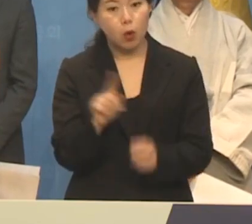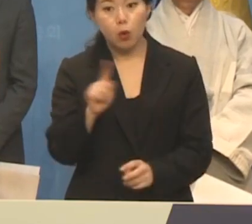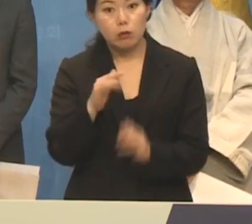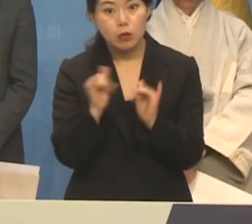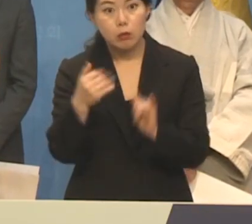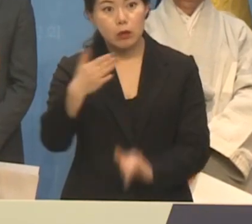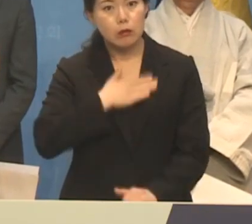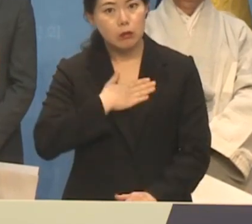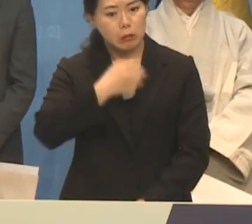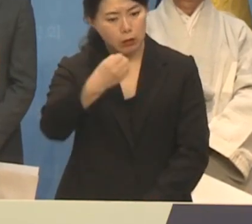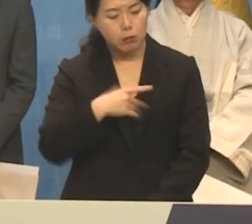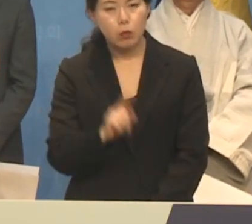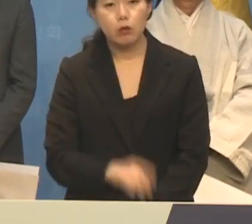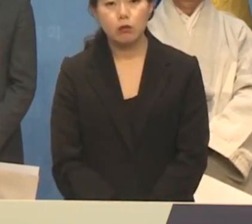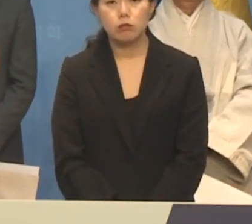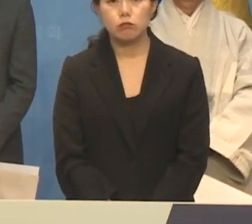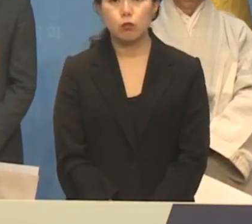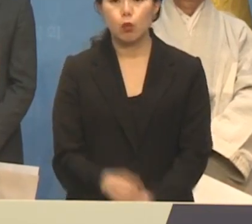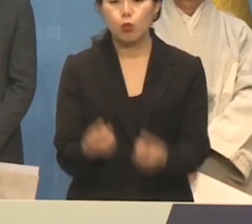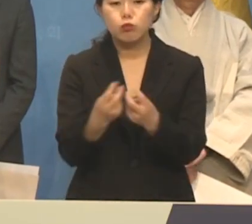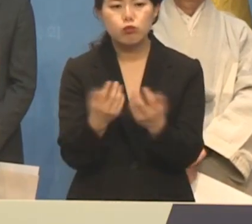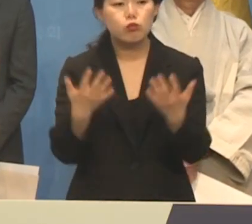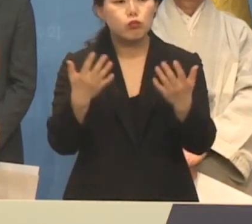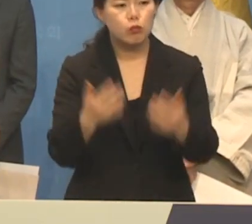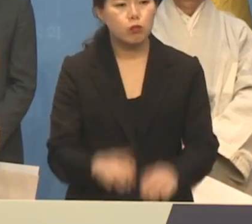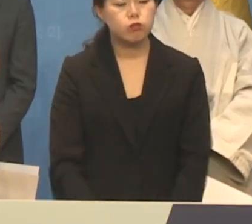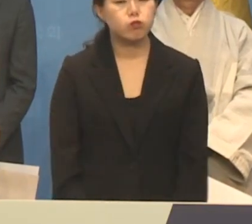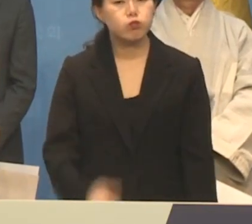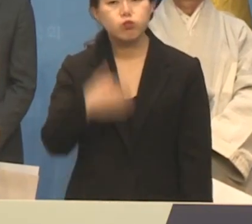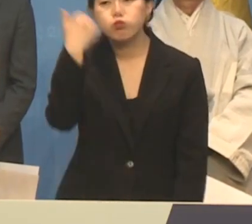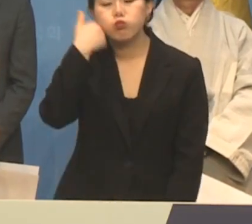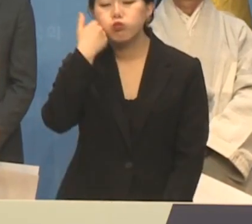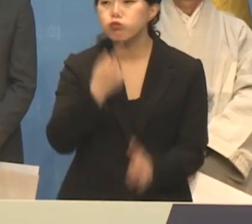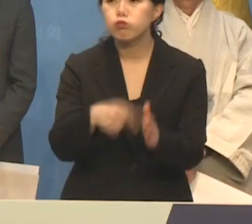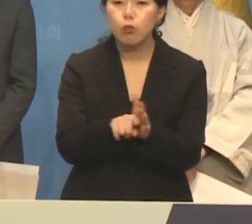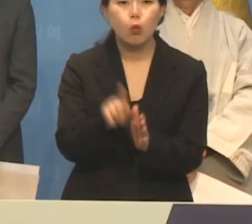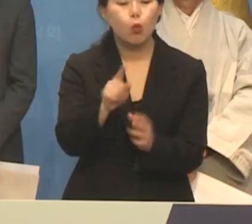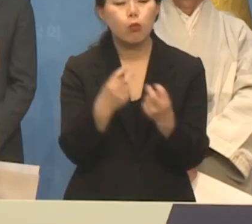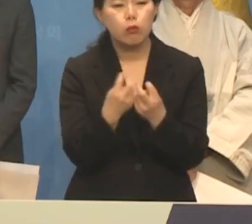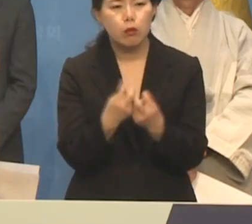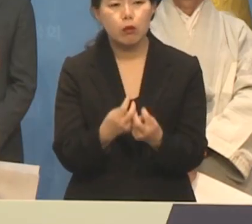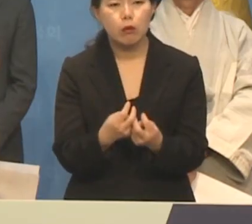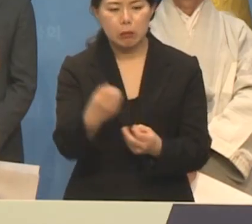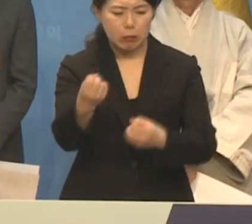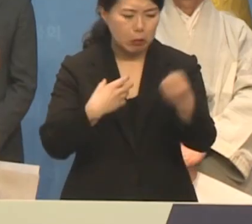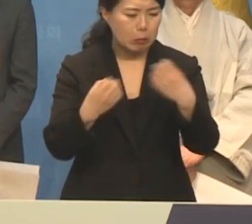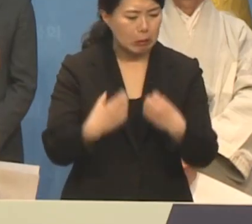그래요. 우리가 설치 일어나서 해주면 누구를 위해서? 이런 소리가 나와요.